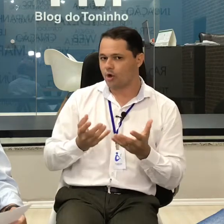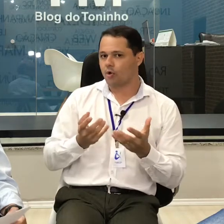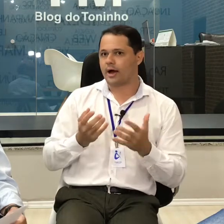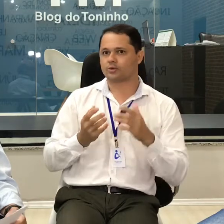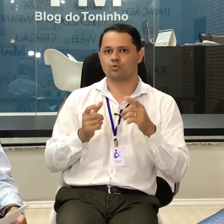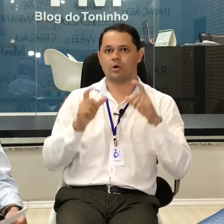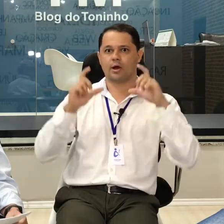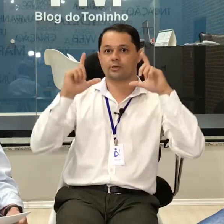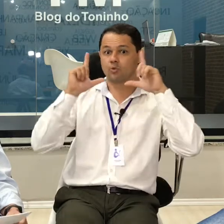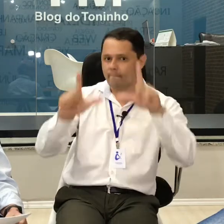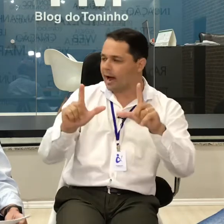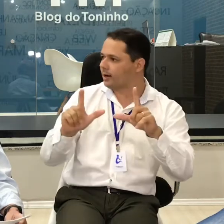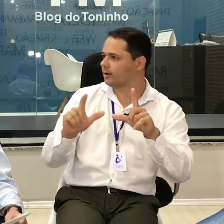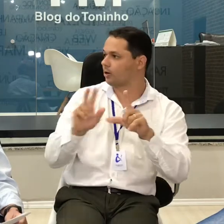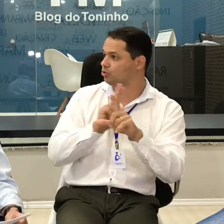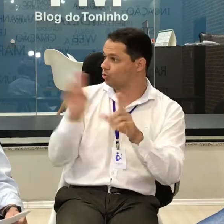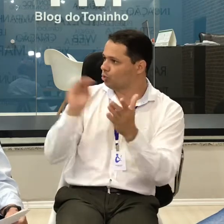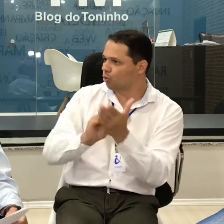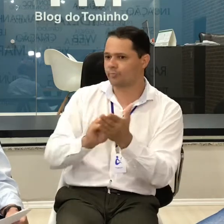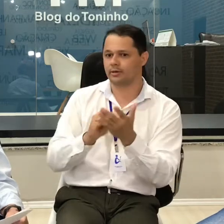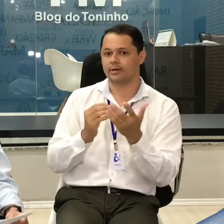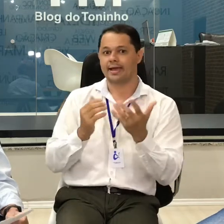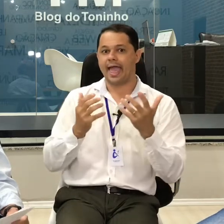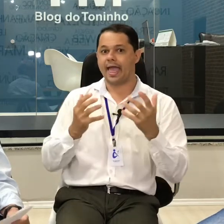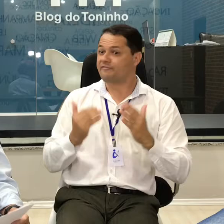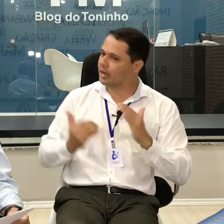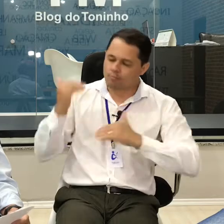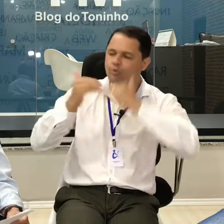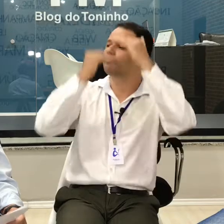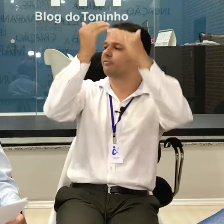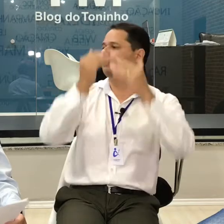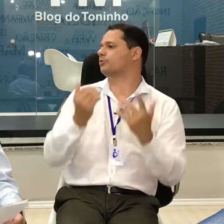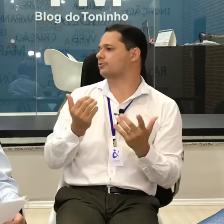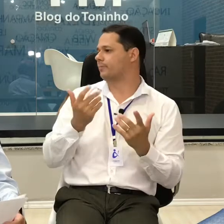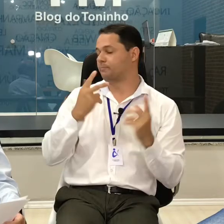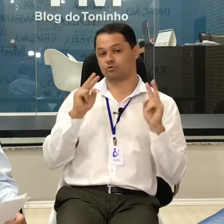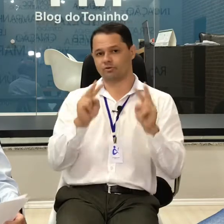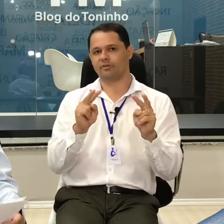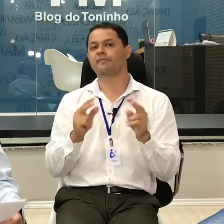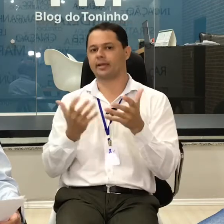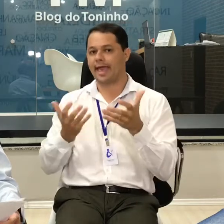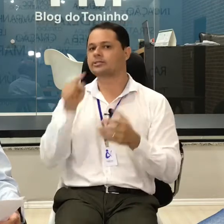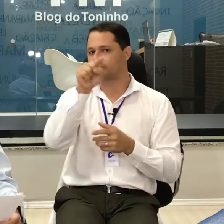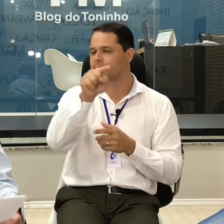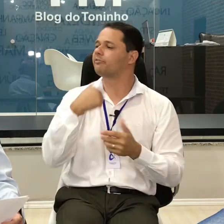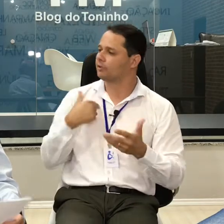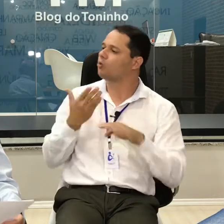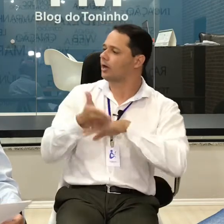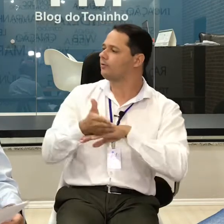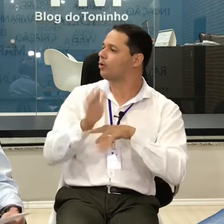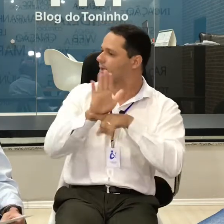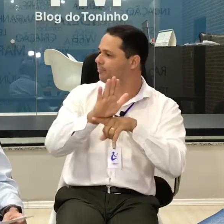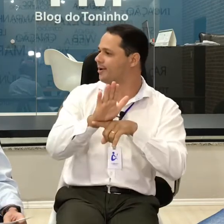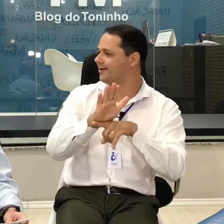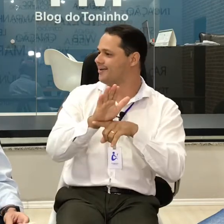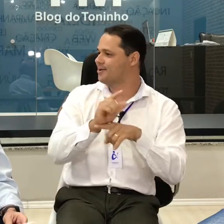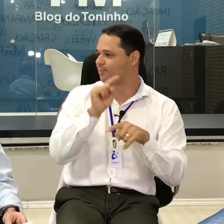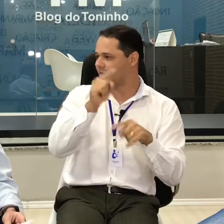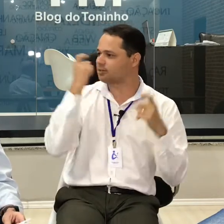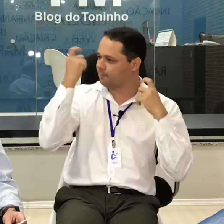a sua marca, o seu nome, ele fica muito mais valioso. As pessoas veem e falam, essa é uma empresa que eu quero ir, que eu quero apoiar. Porque ela se